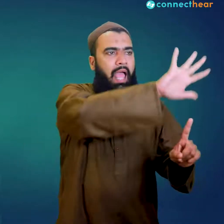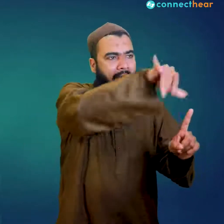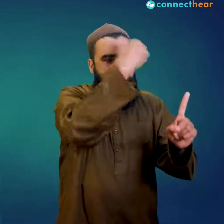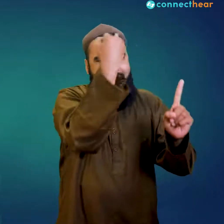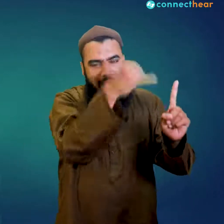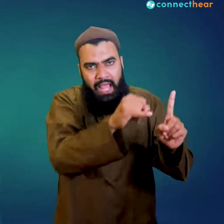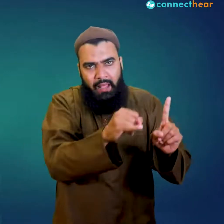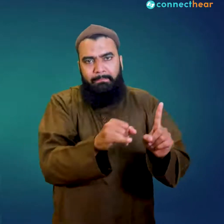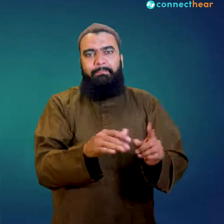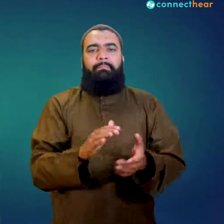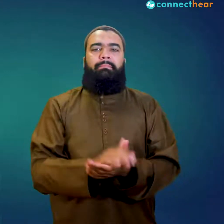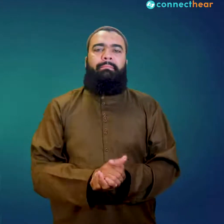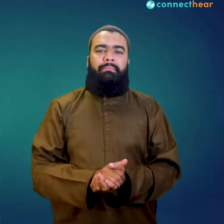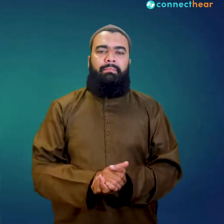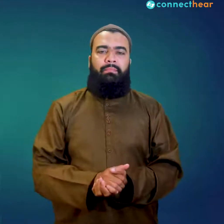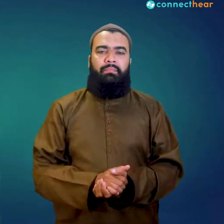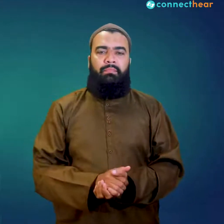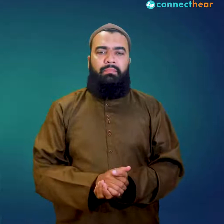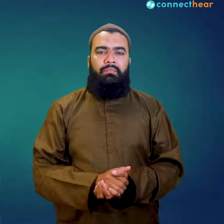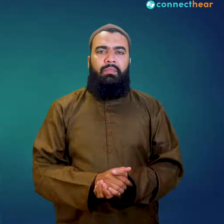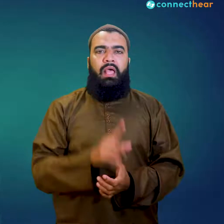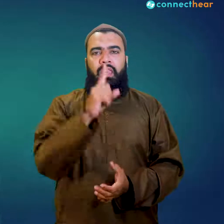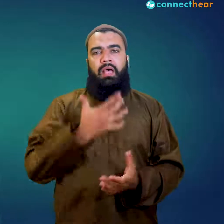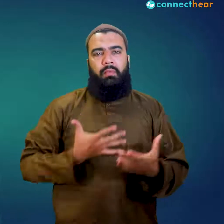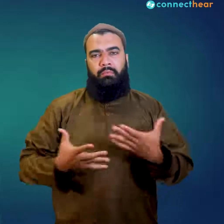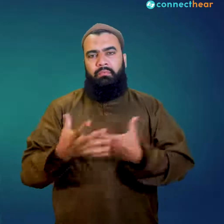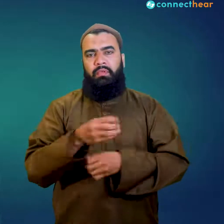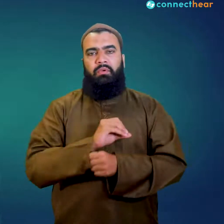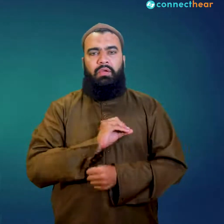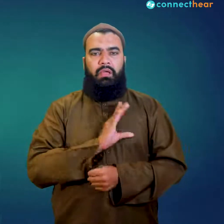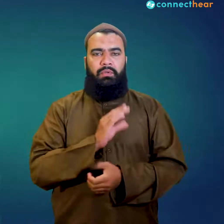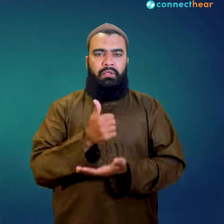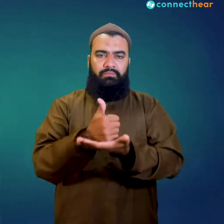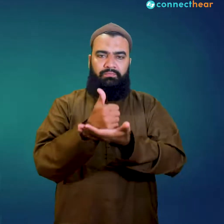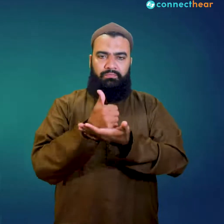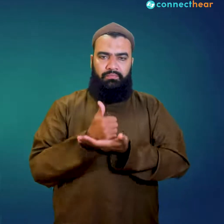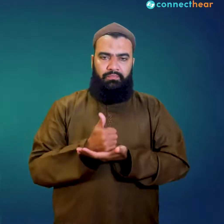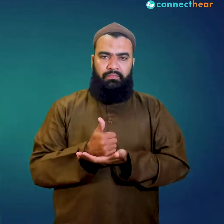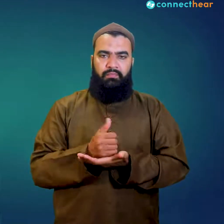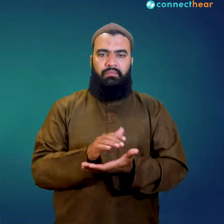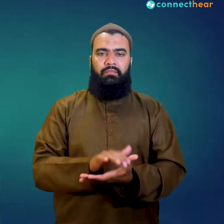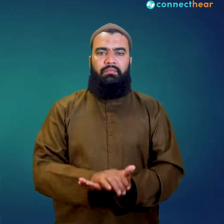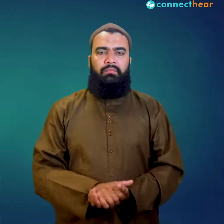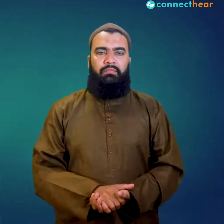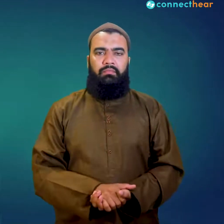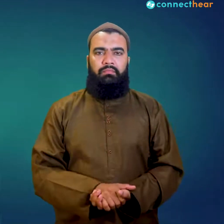نمبر 4 مکمل ہو رہا ہے۔ وآخر دعوانا ان الحمد للہ رب العالمین۔